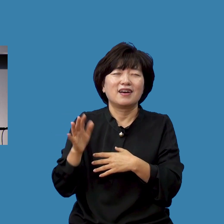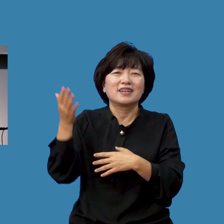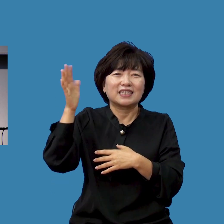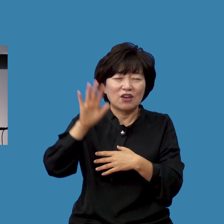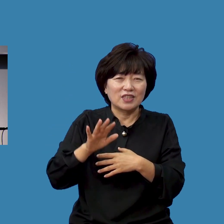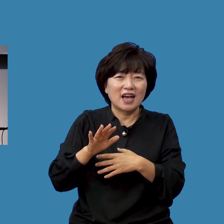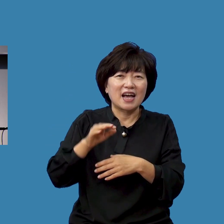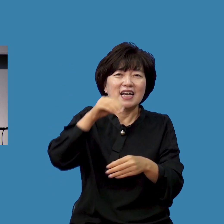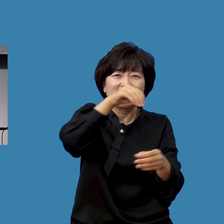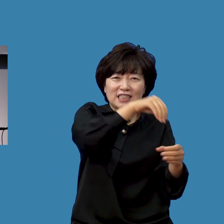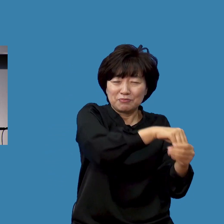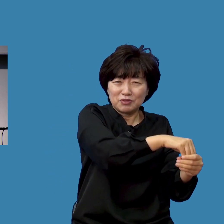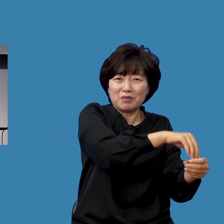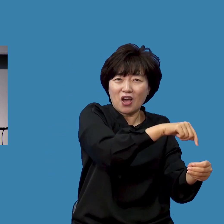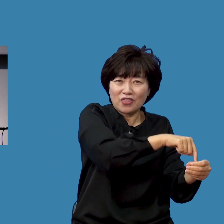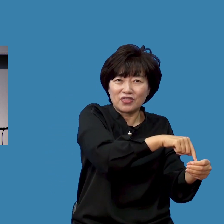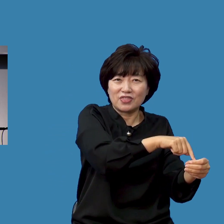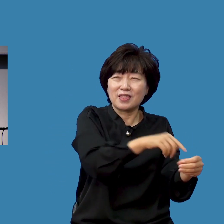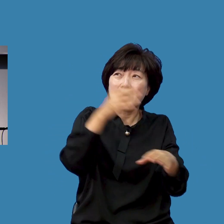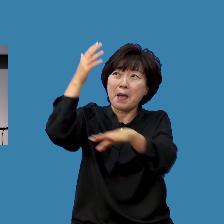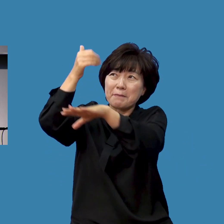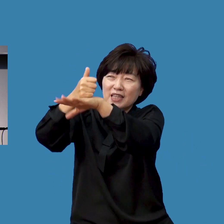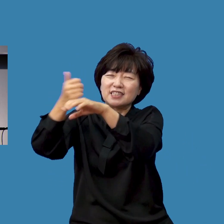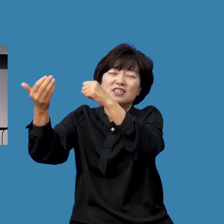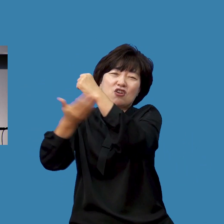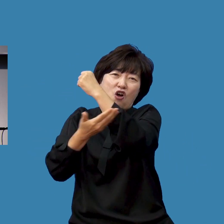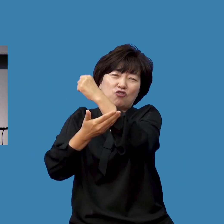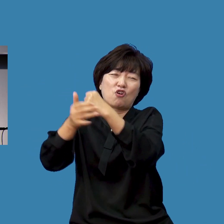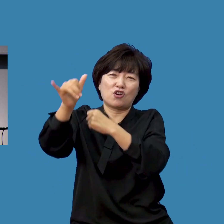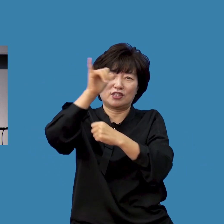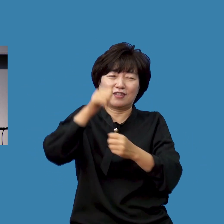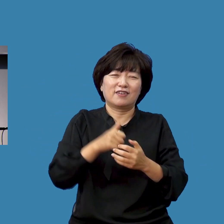그렇지만 분명한 것은 심었으면요 거둔다는 거야.